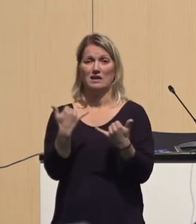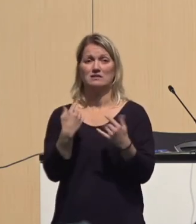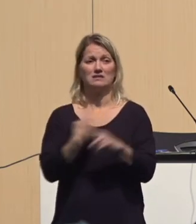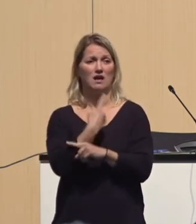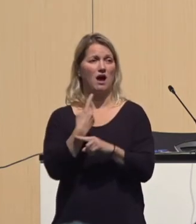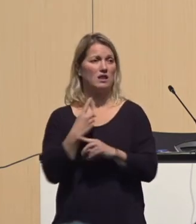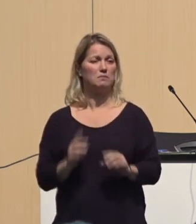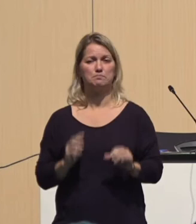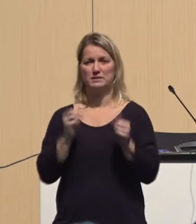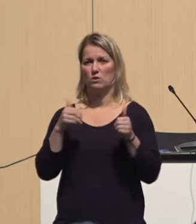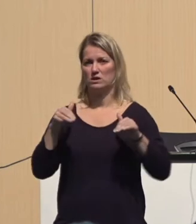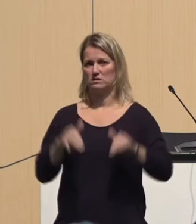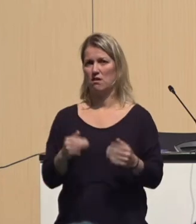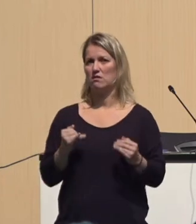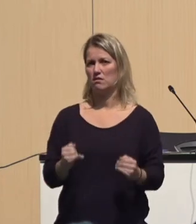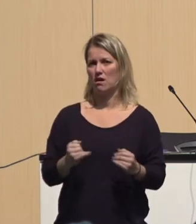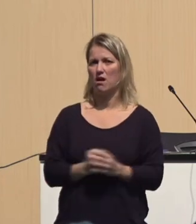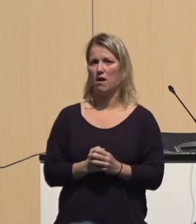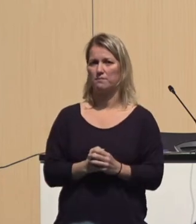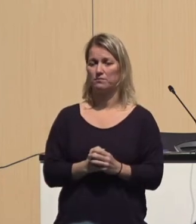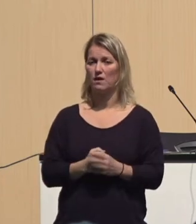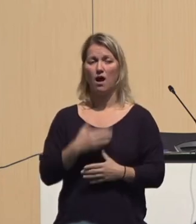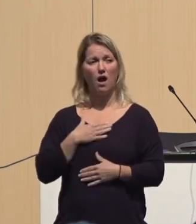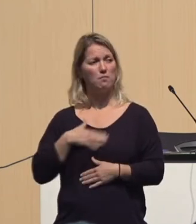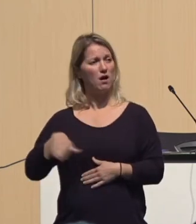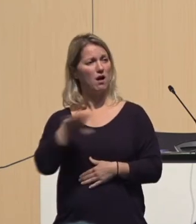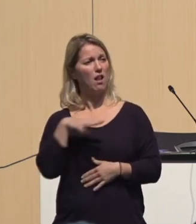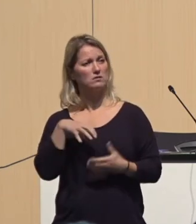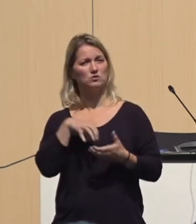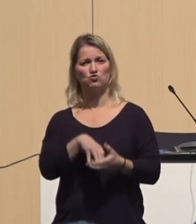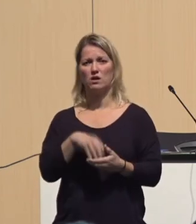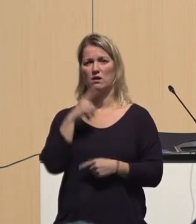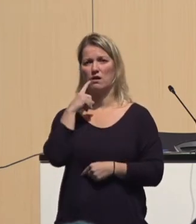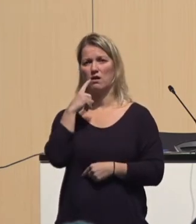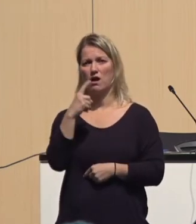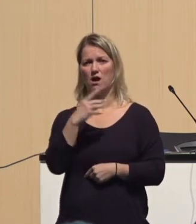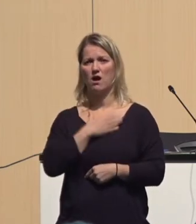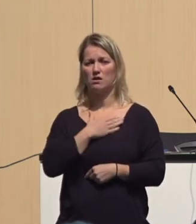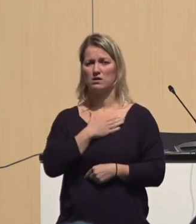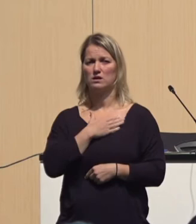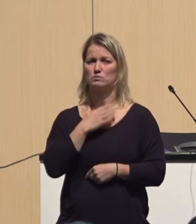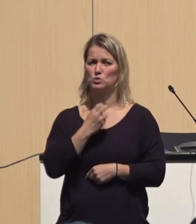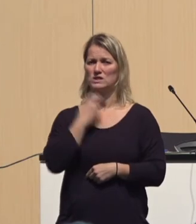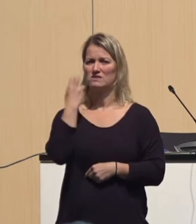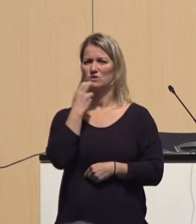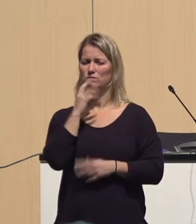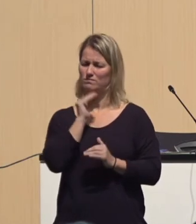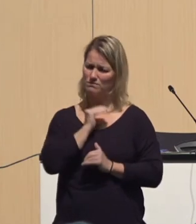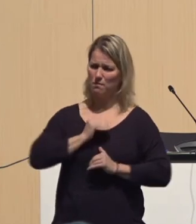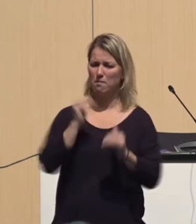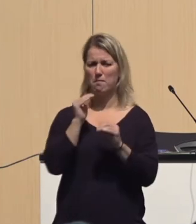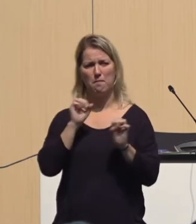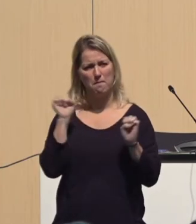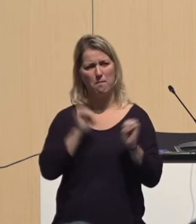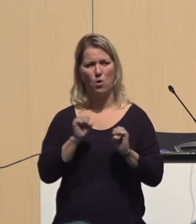Zeiten und wir als Stadtrat sollten die maximalen Möglichkeiten